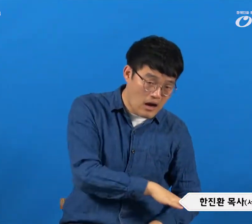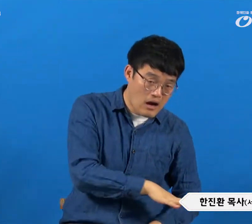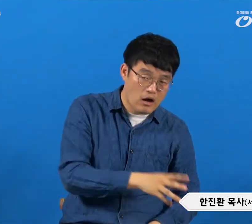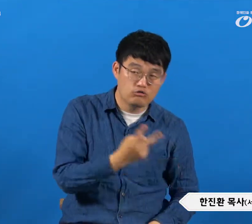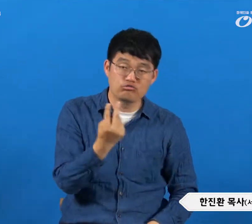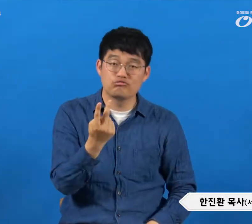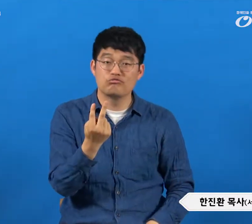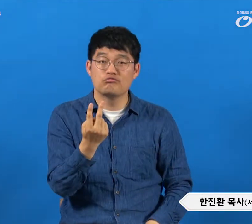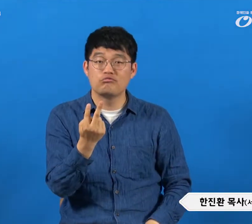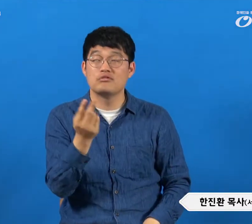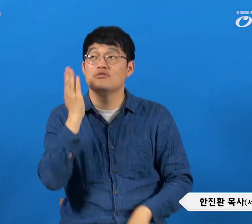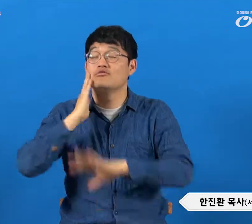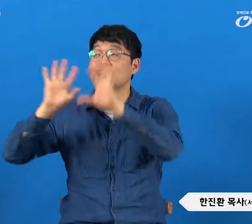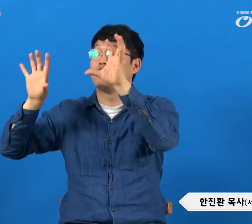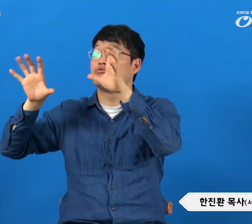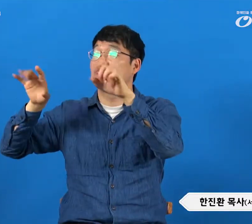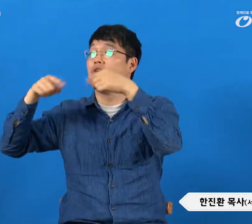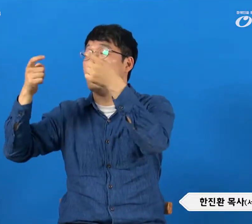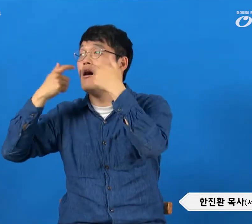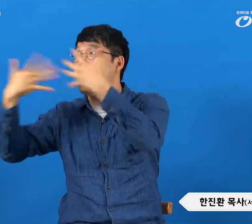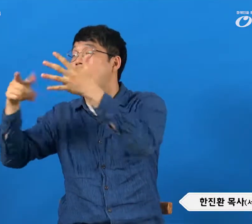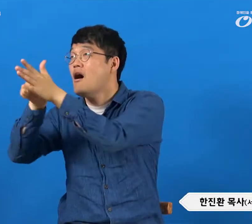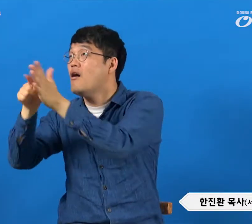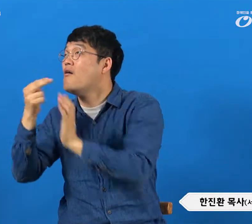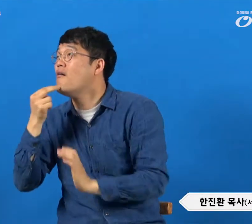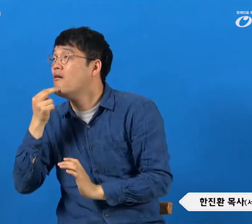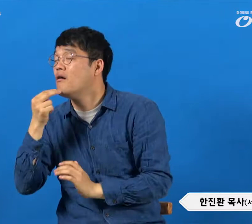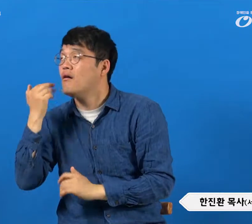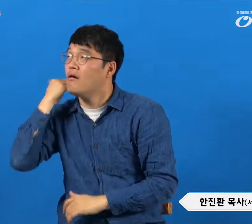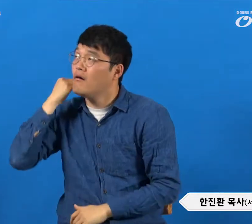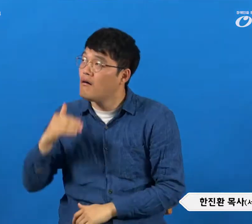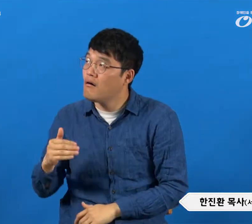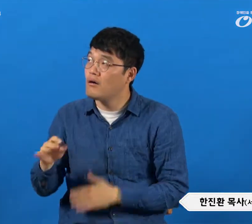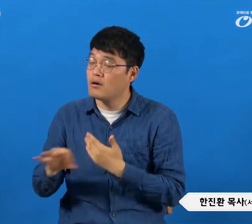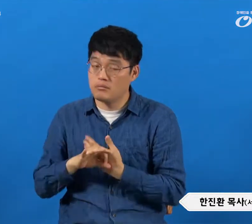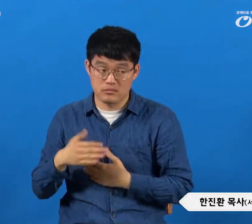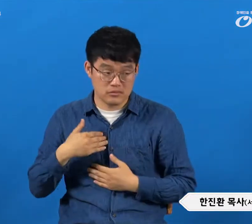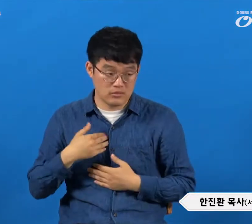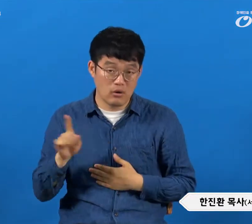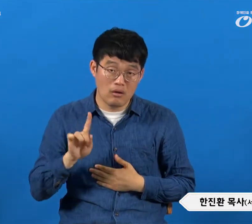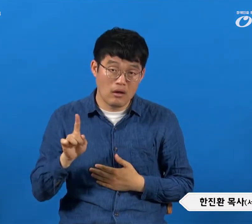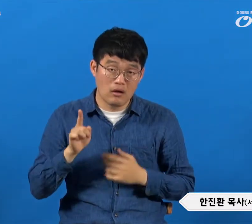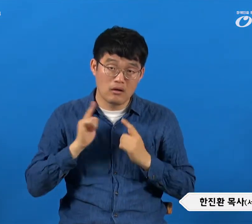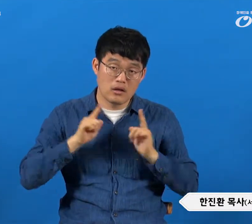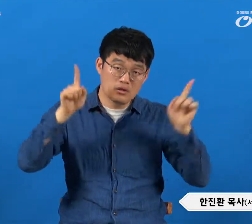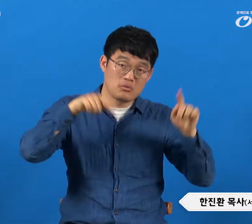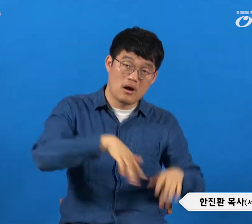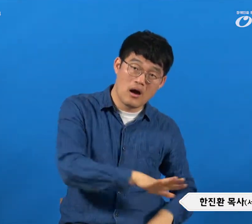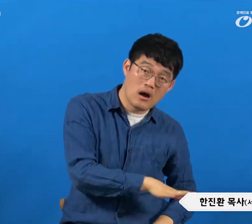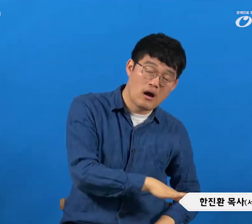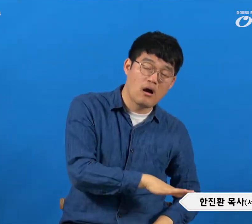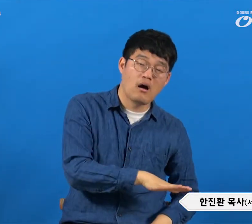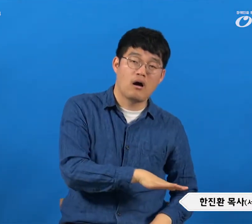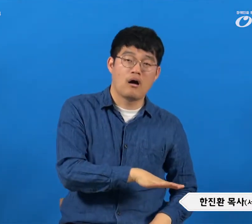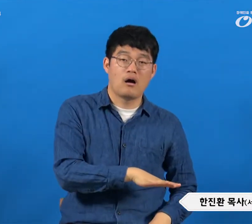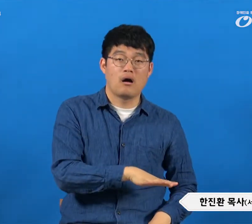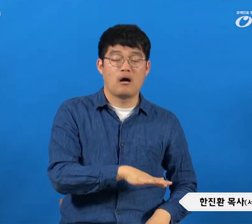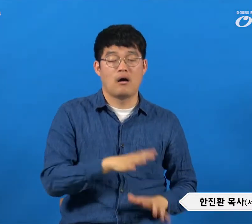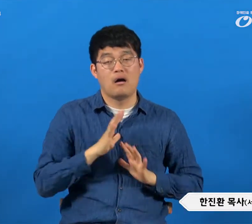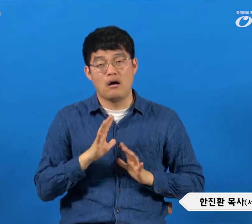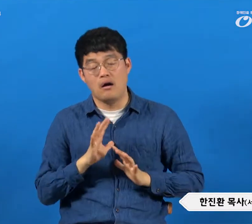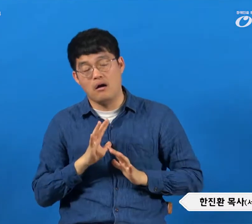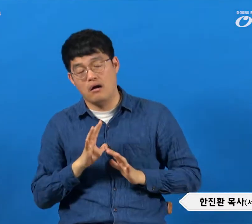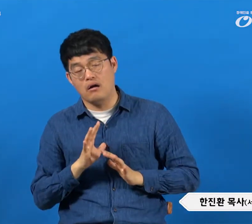거지요. 둘 중에 하나밖에 없는데 내가 지금 천국 갈 자신은 없고 그럼 나는 어떻게 되는 겁니까?